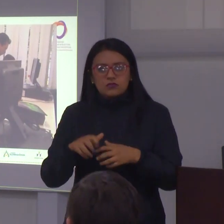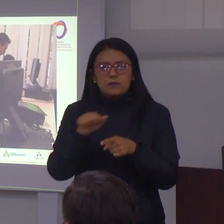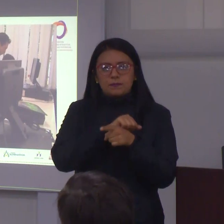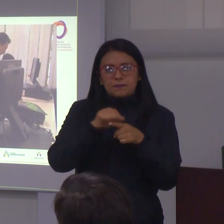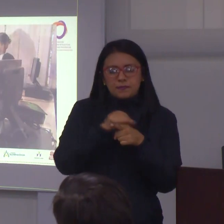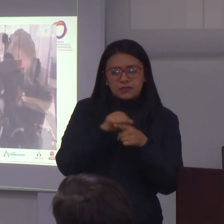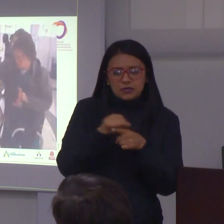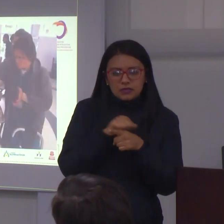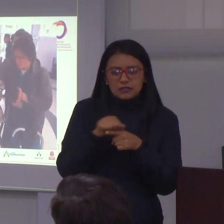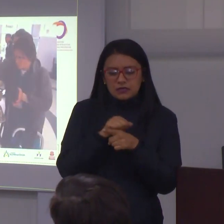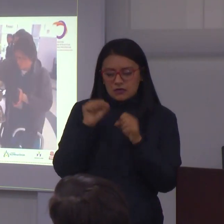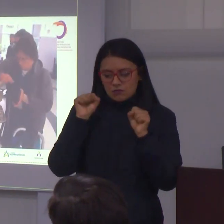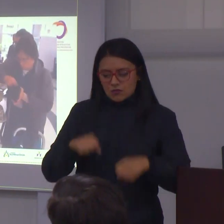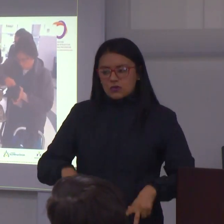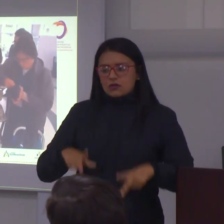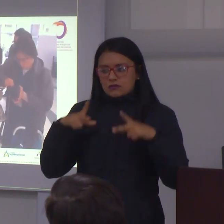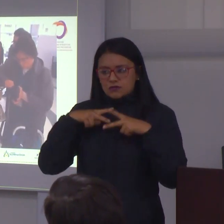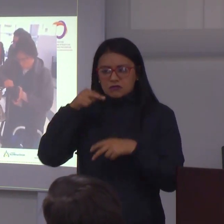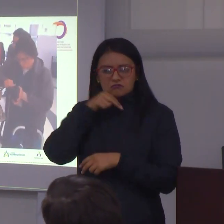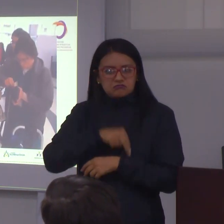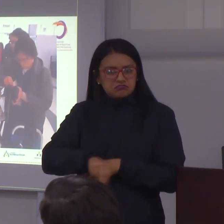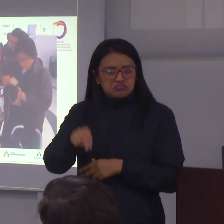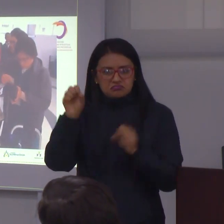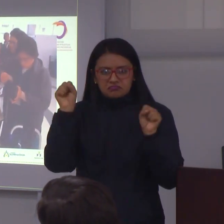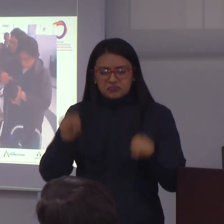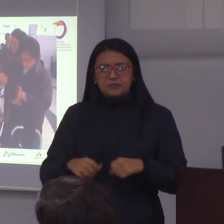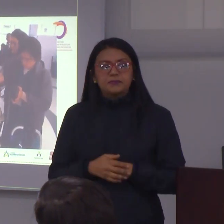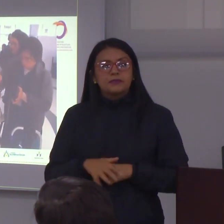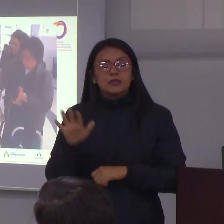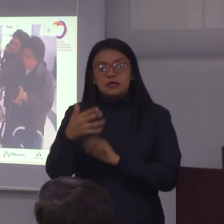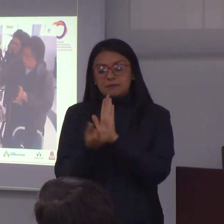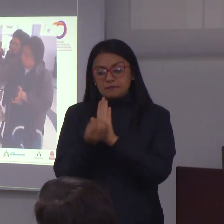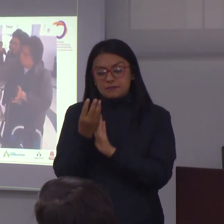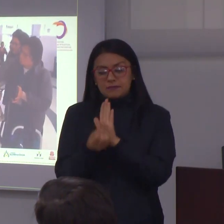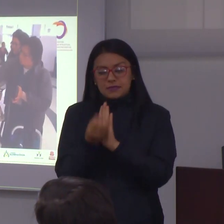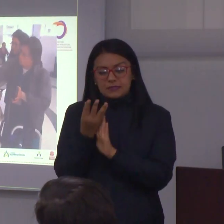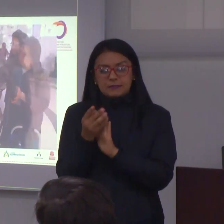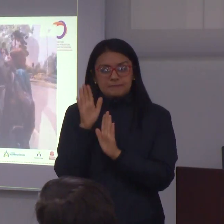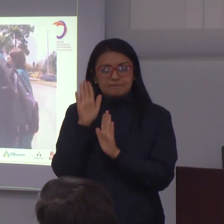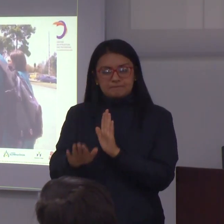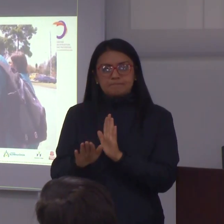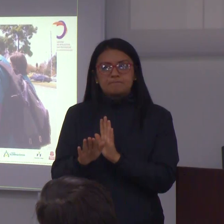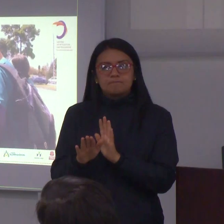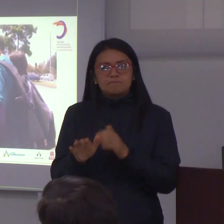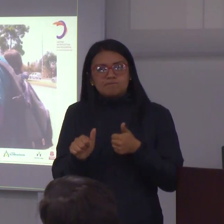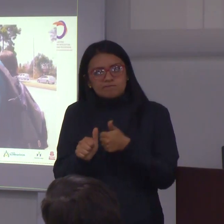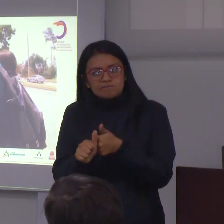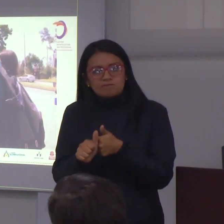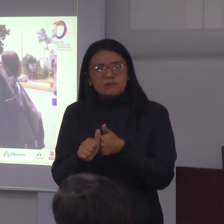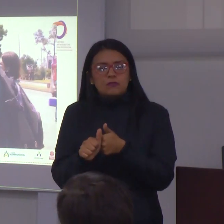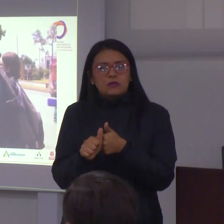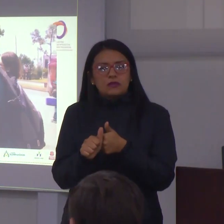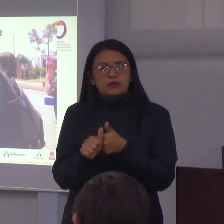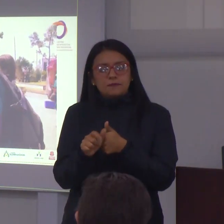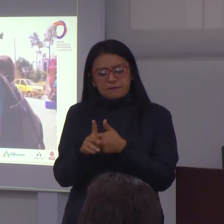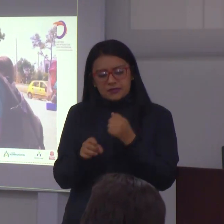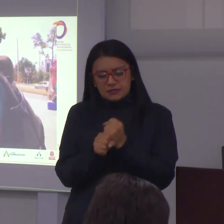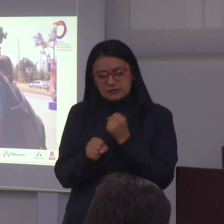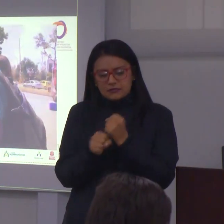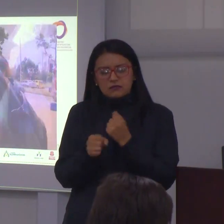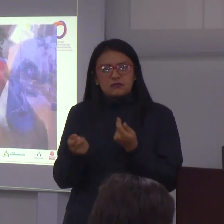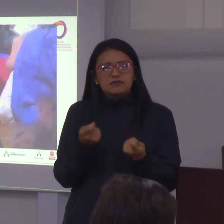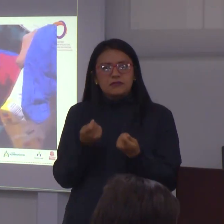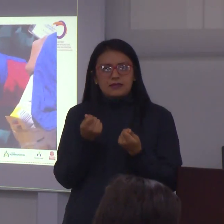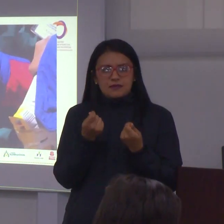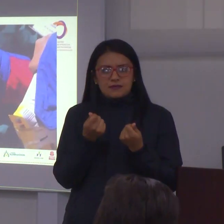posible de realizar en la vida cotidiana. En matemáticas, fundamentalmente, hacemos un trabajo que tiene que ver con el